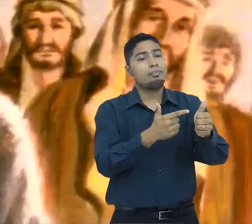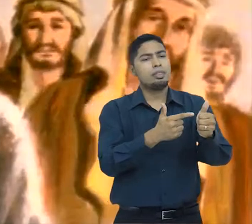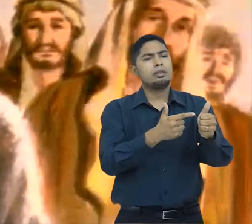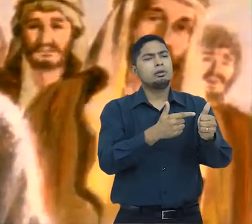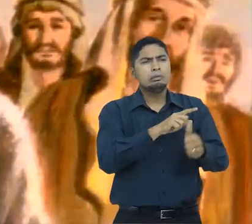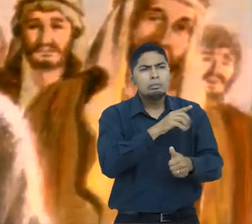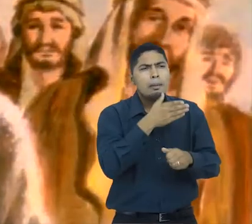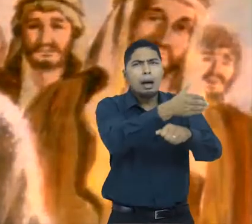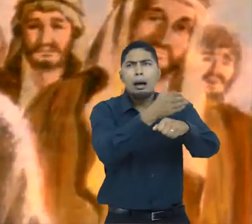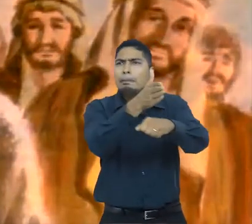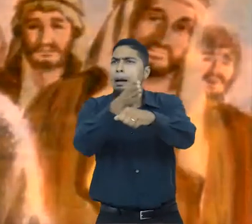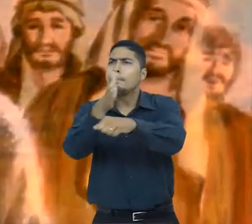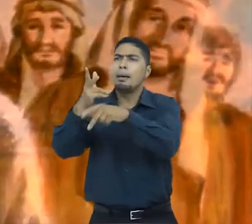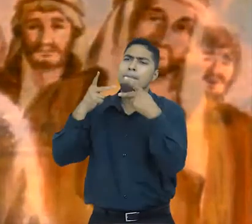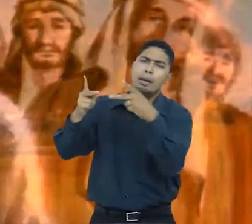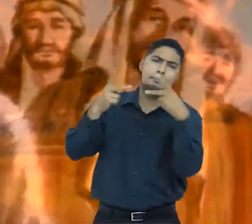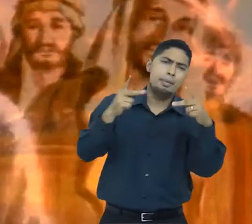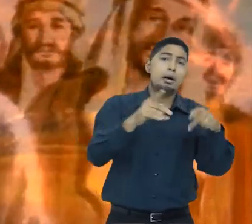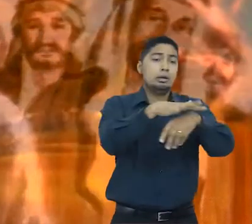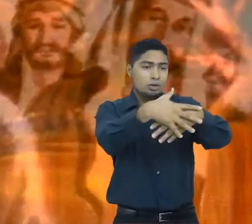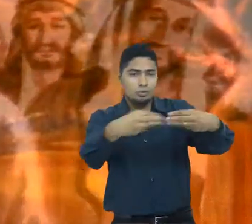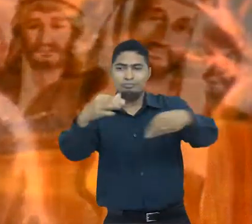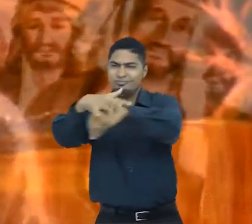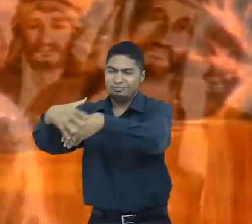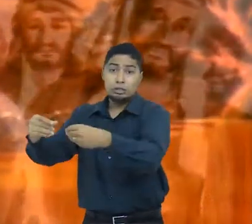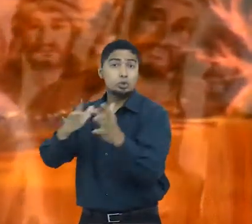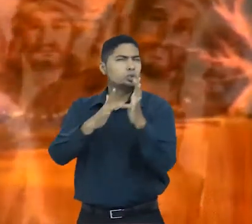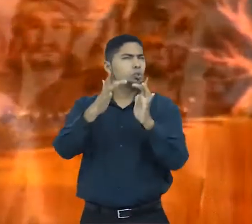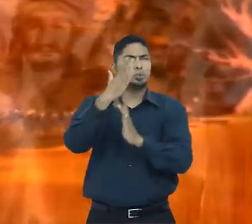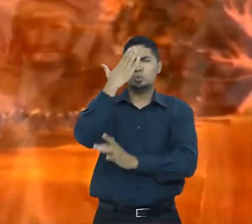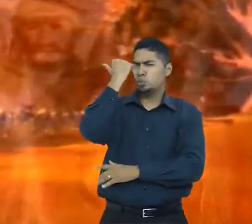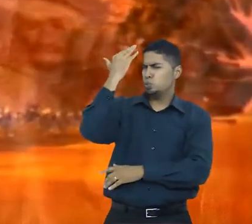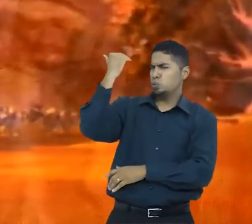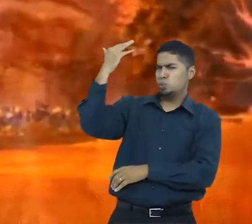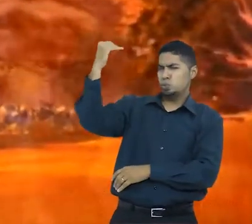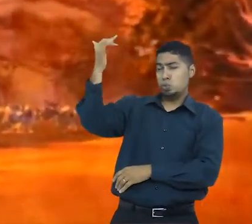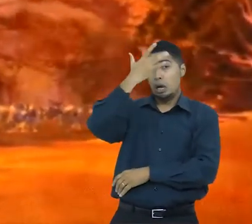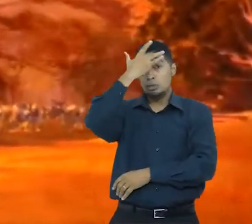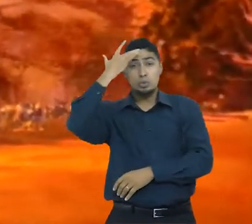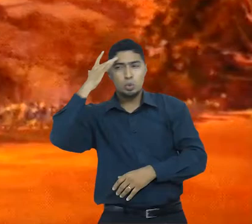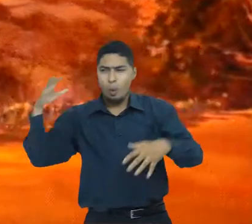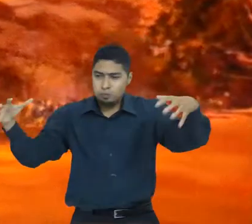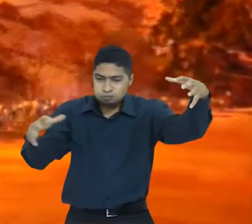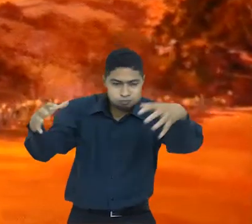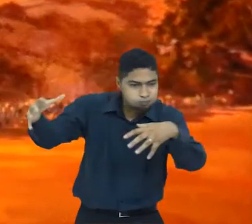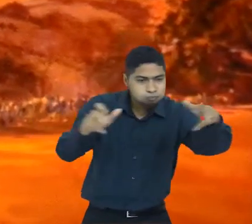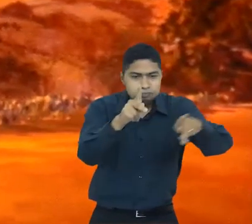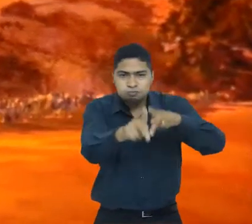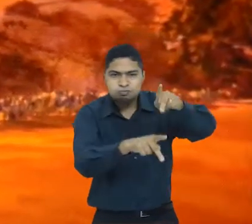enfermos. Jesus ficou conhecido por todos os lugares. Grandes multidões se juntavam para ouvir os seus ensinos e ser